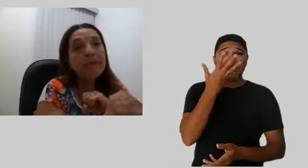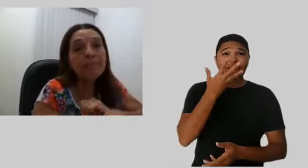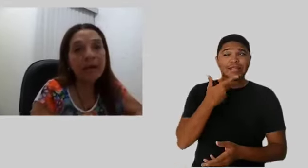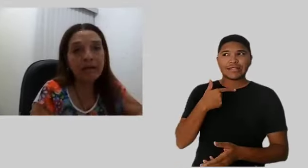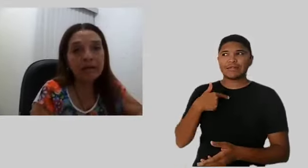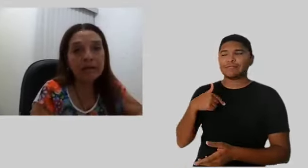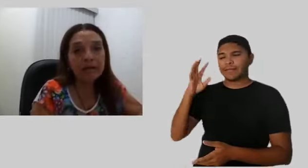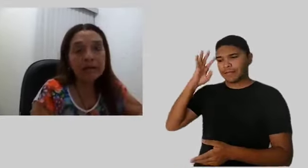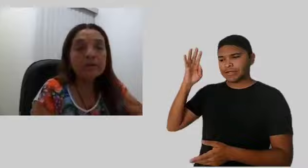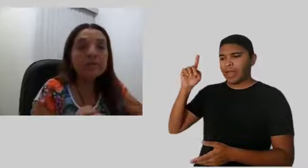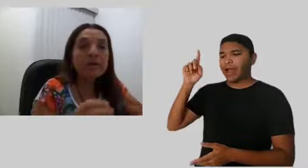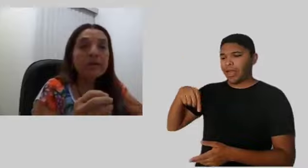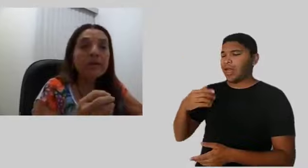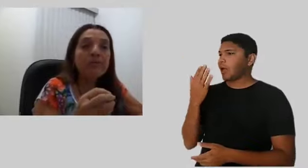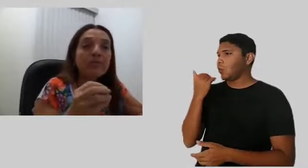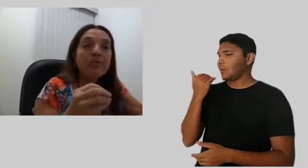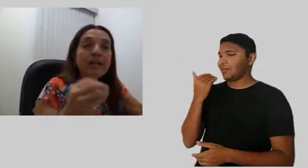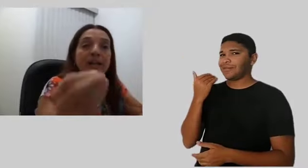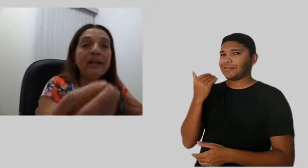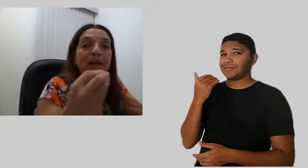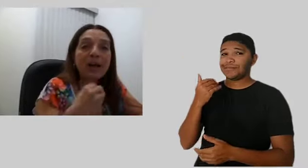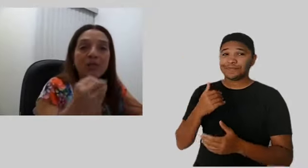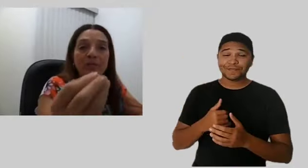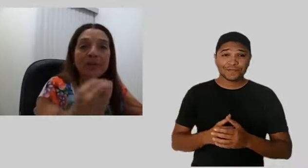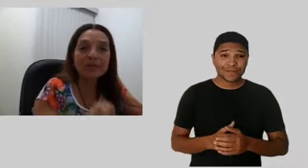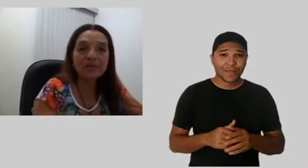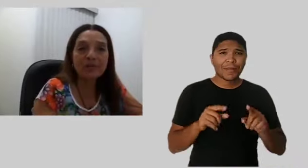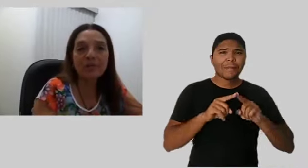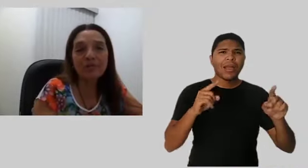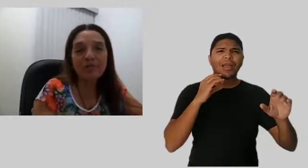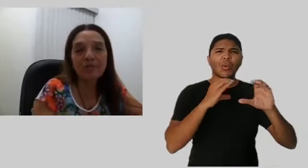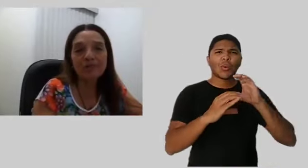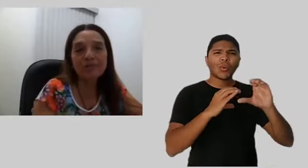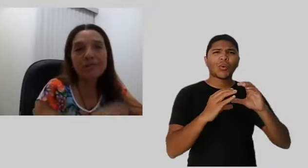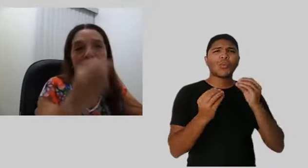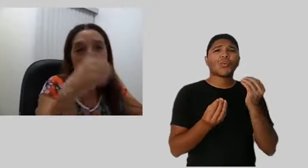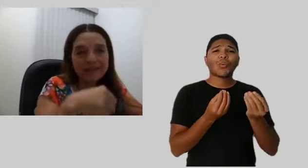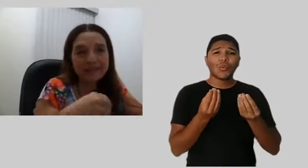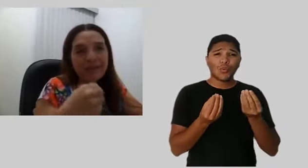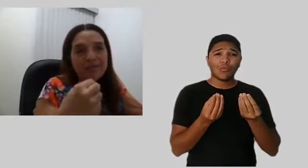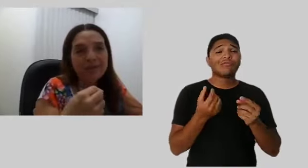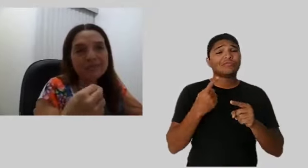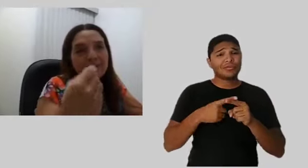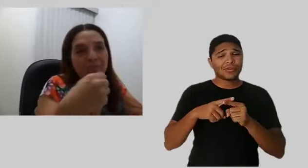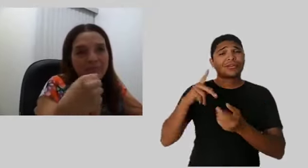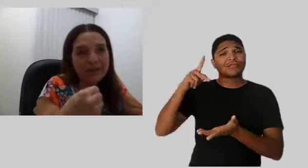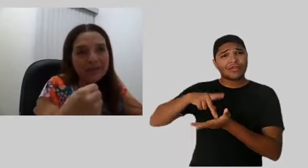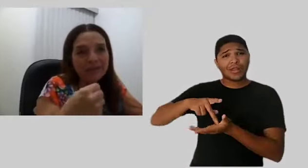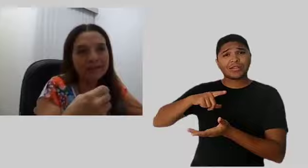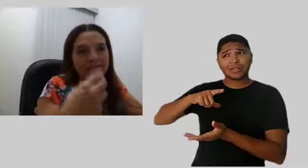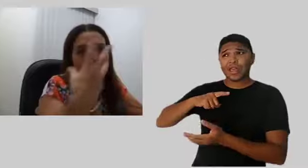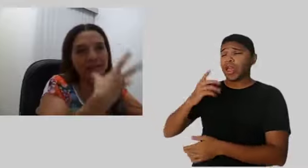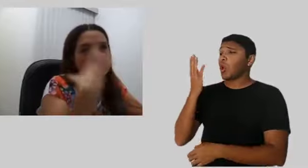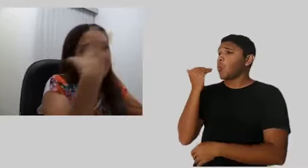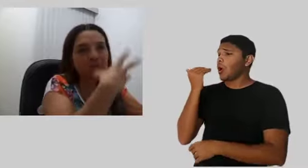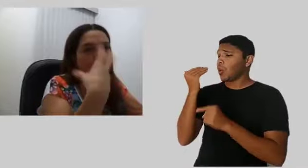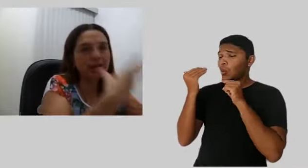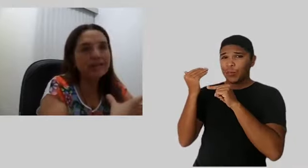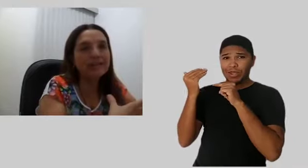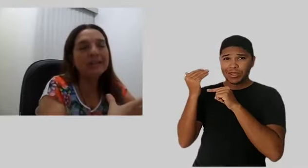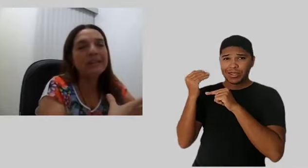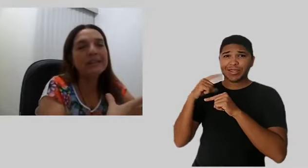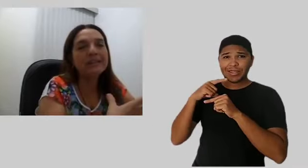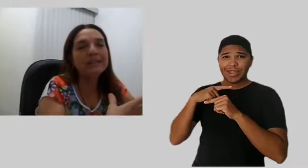mesma coisa que papá. Só que como é que a comunicação ocorre? Porque existe realmente uma comida